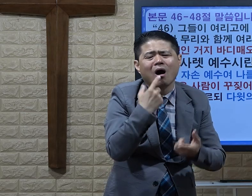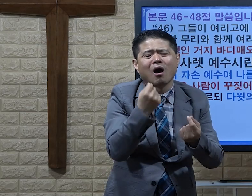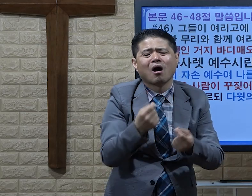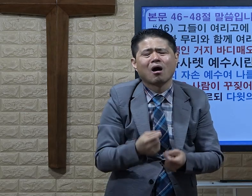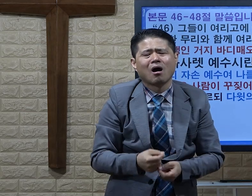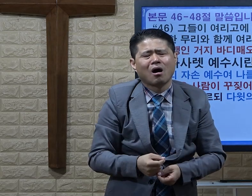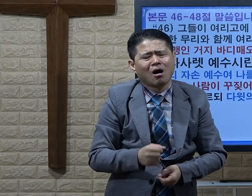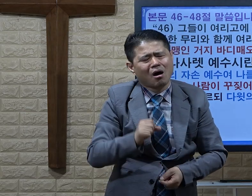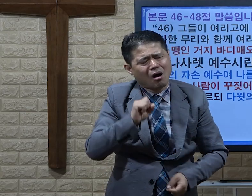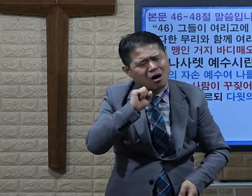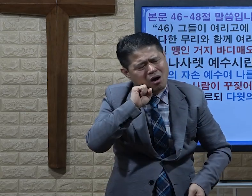때문에